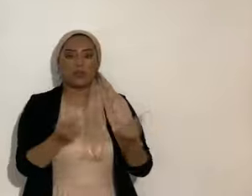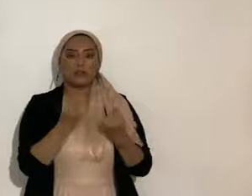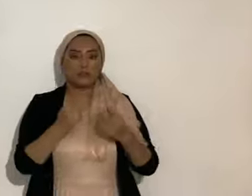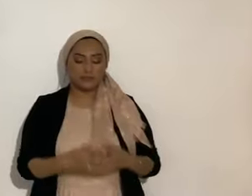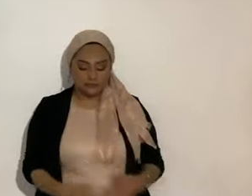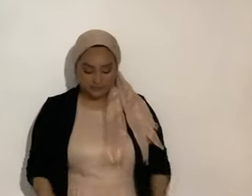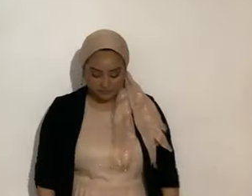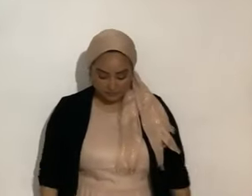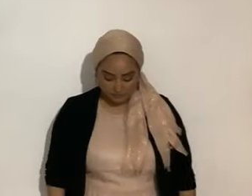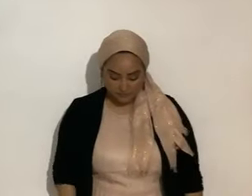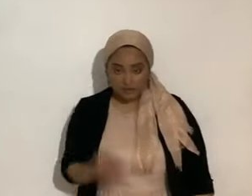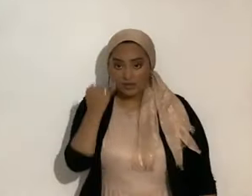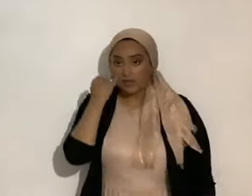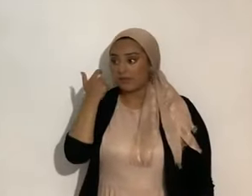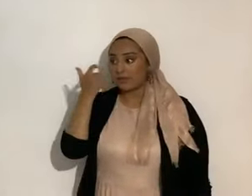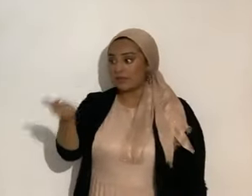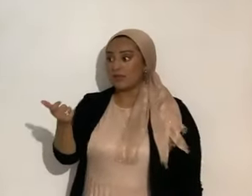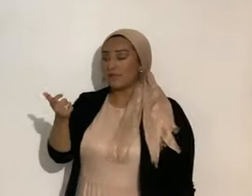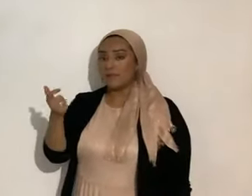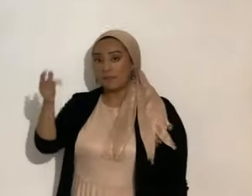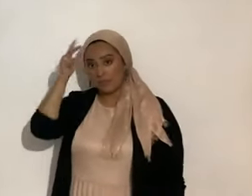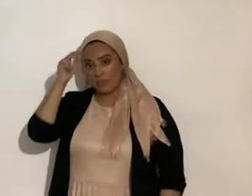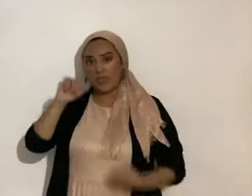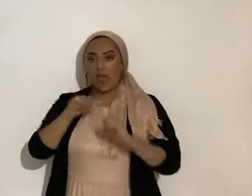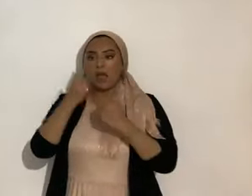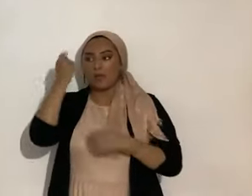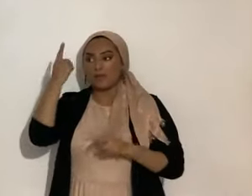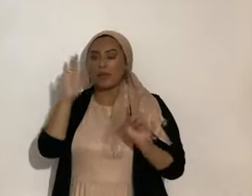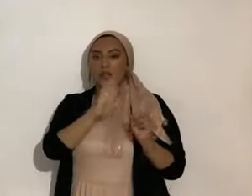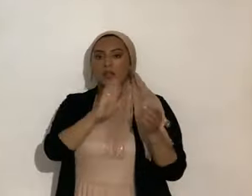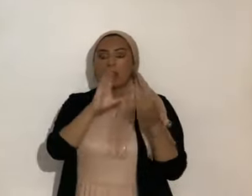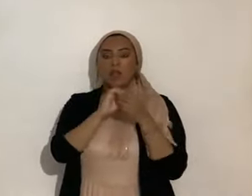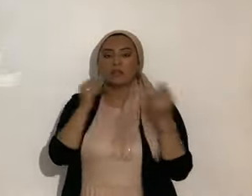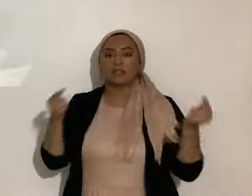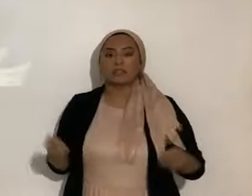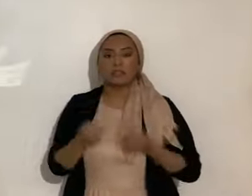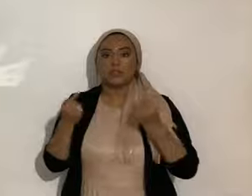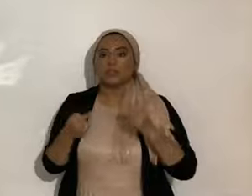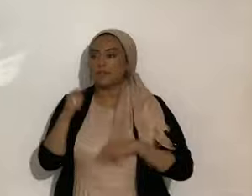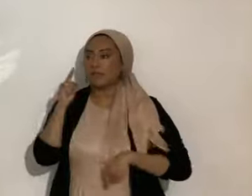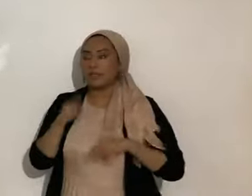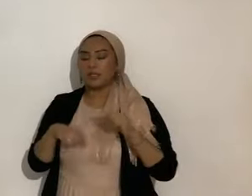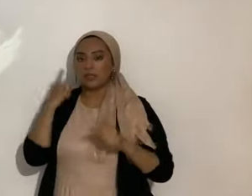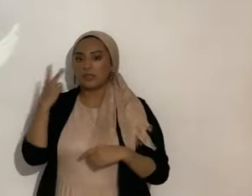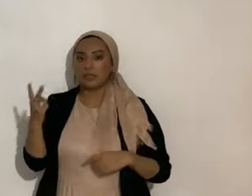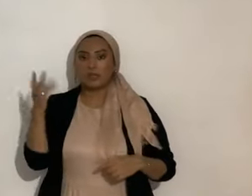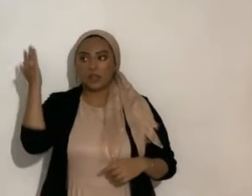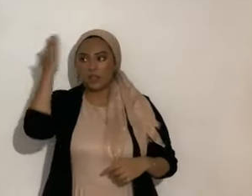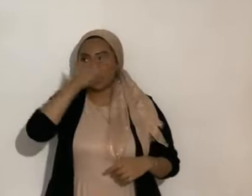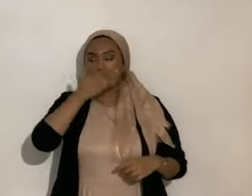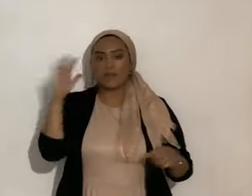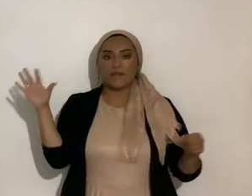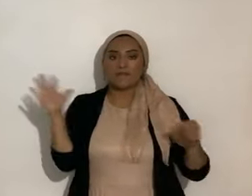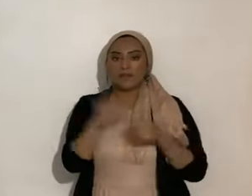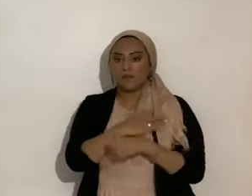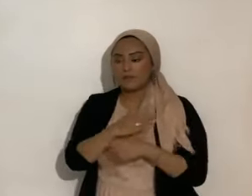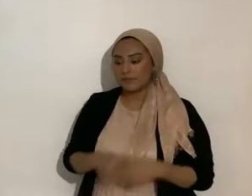ella? Si está viendo la pornografía, ¿cómo va a reconocer sus propios pecados? No los puede reconocer, está ciego